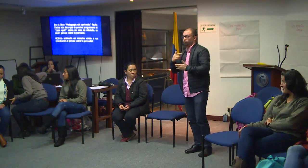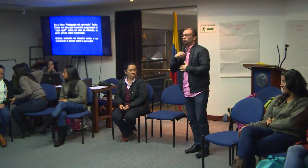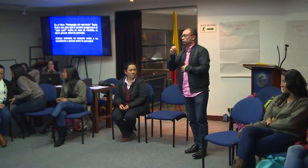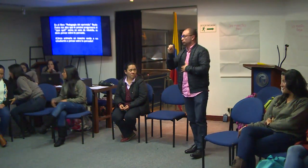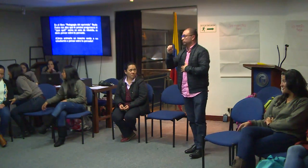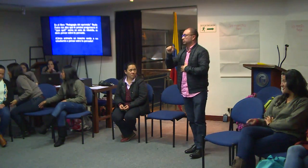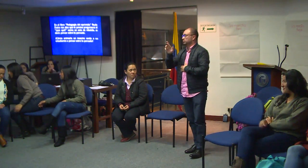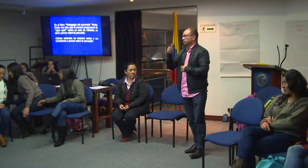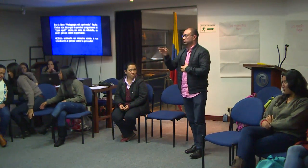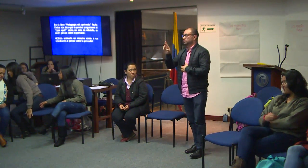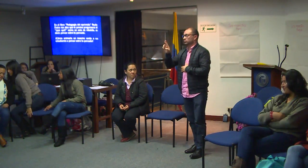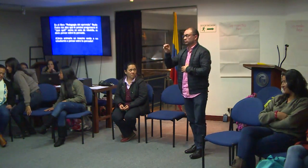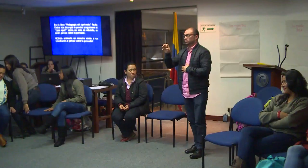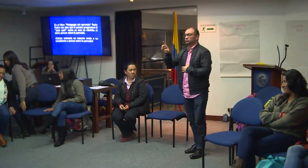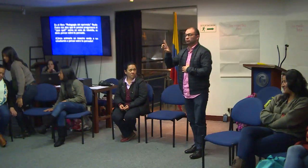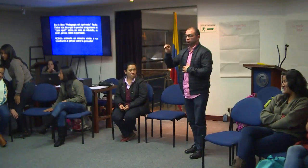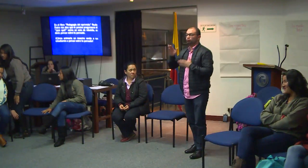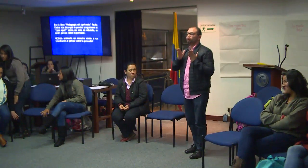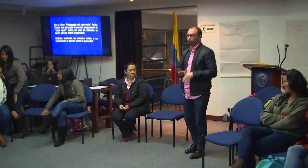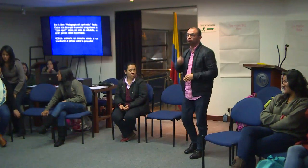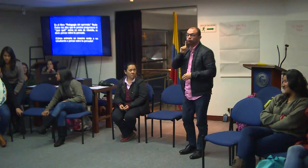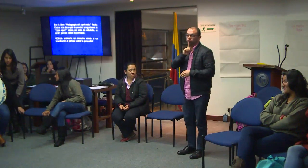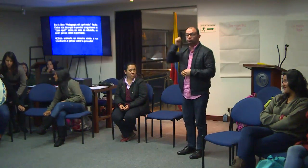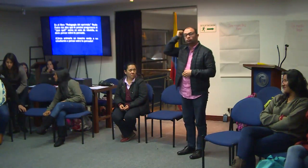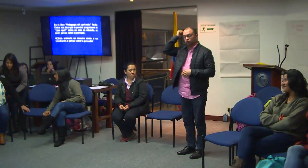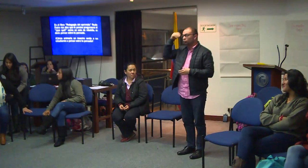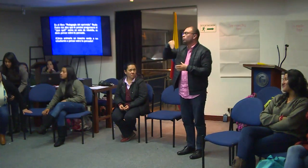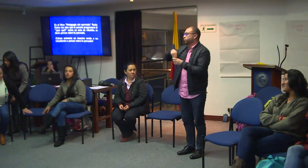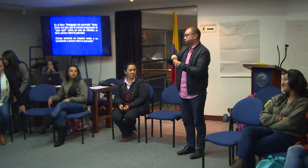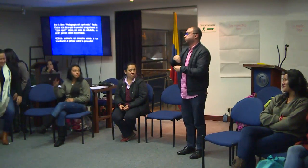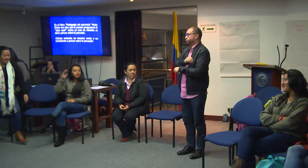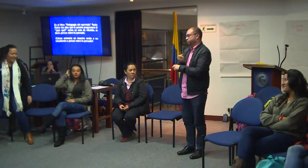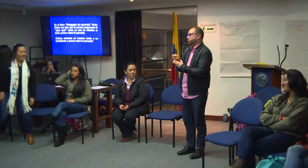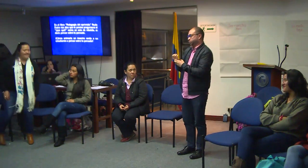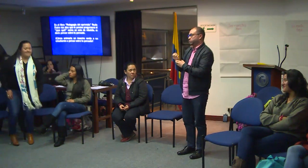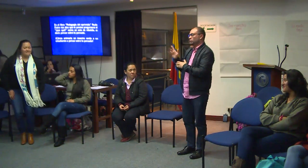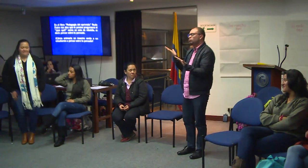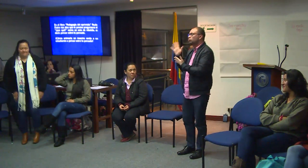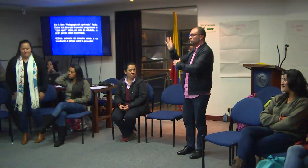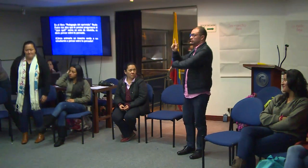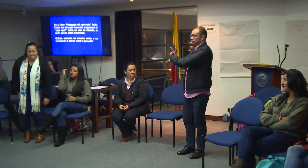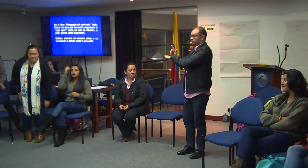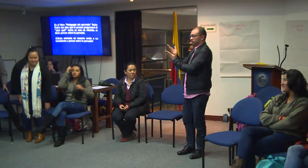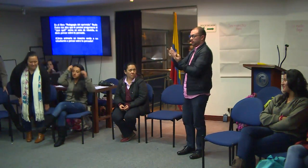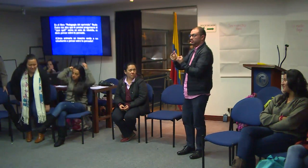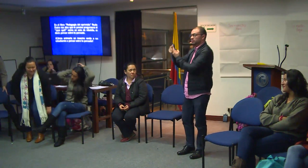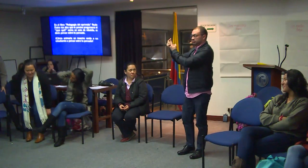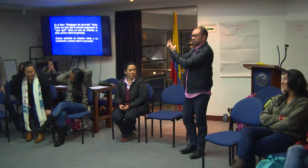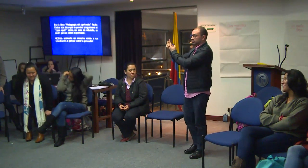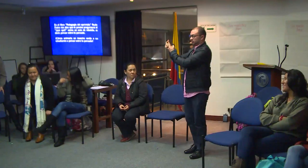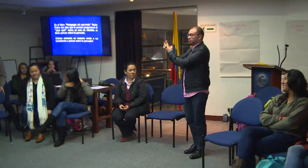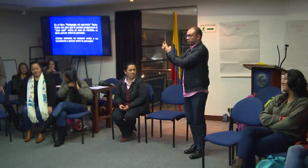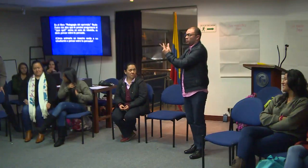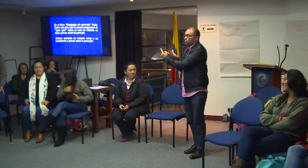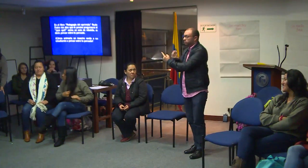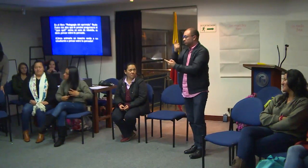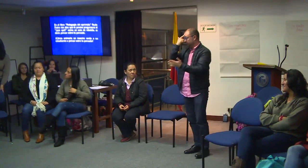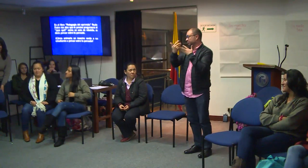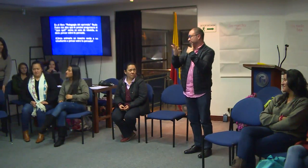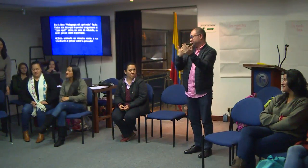la separación, ¿no? Me presento, mucho gusto, yo soy Omar Romero, soy una persona sorda, trabajo aquí en la universidad, en la Facultad de